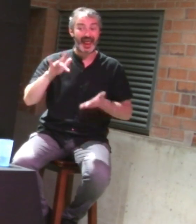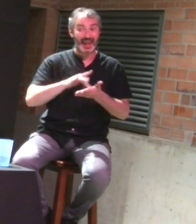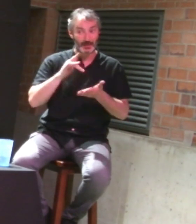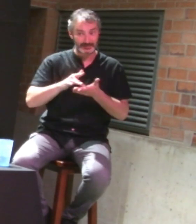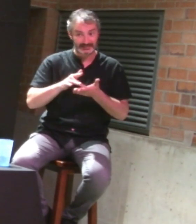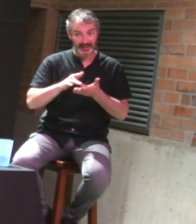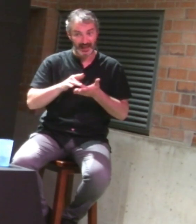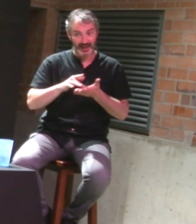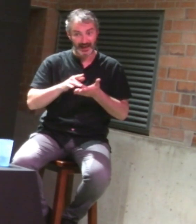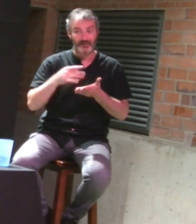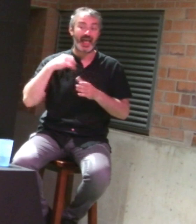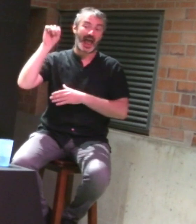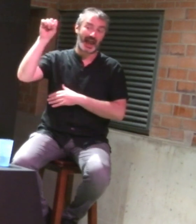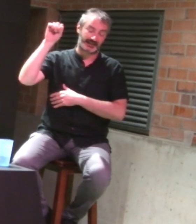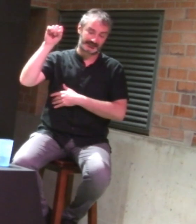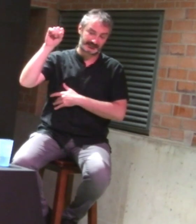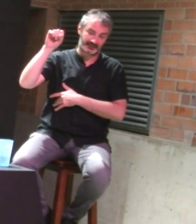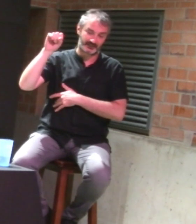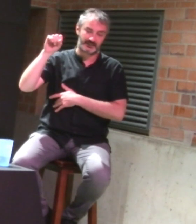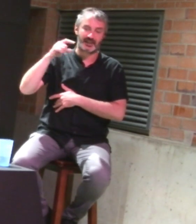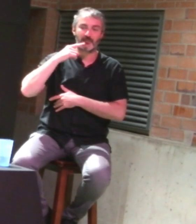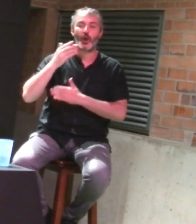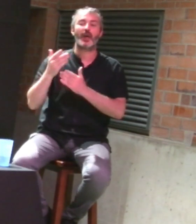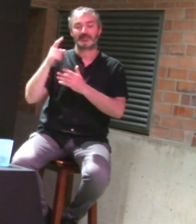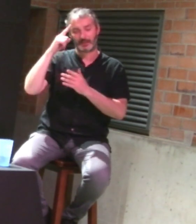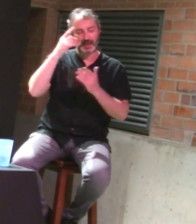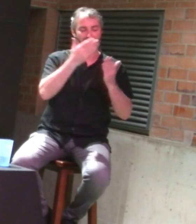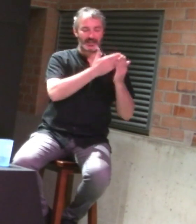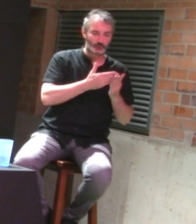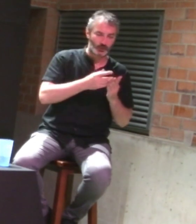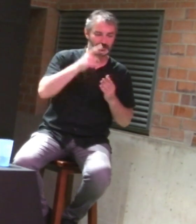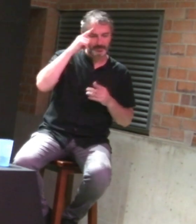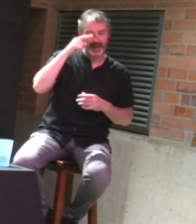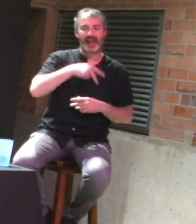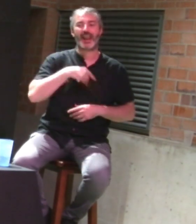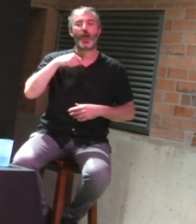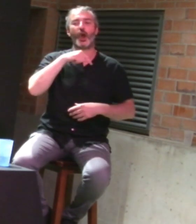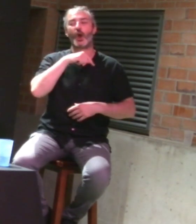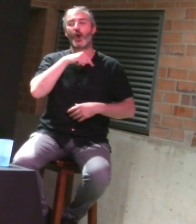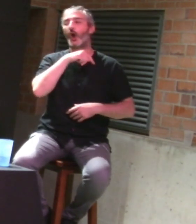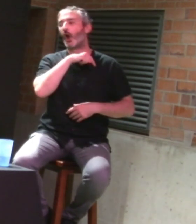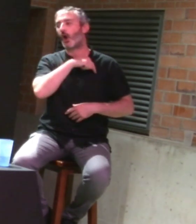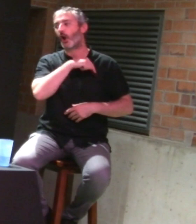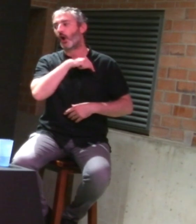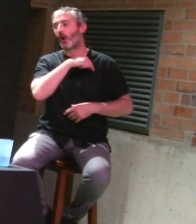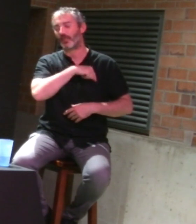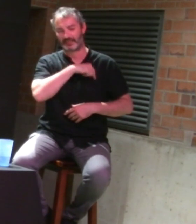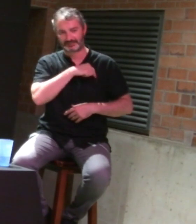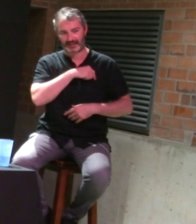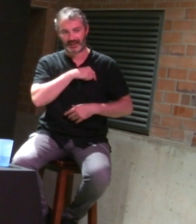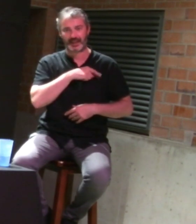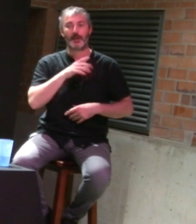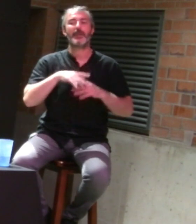revistes eugenèsiques anarquistes. Apareixerà Estudios, Generación Consciente, que el seu nom ho diu, Generación Consciente, o sigui,